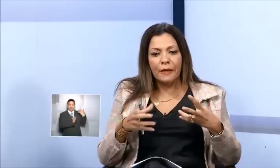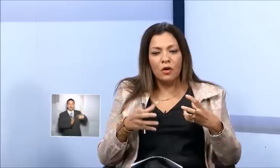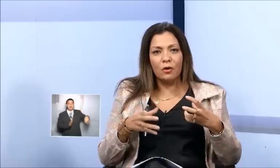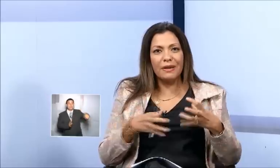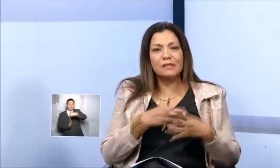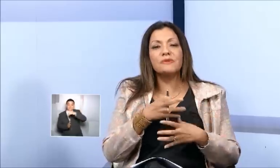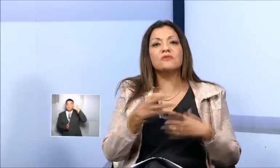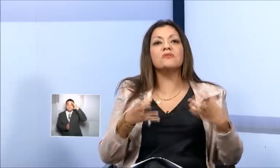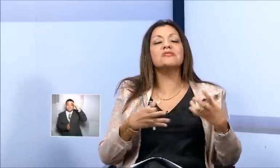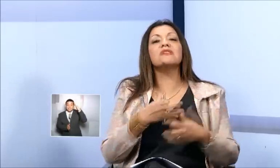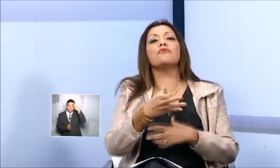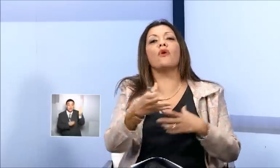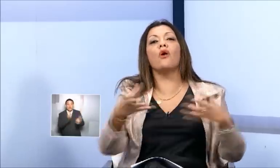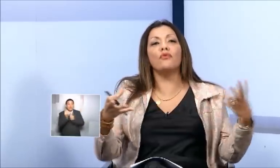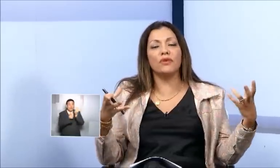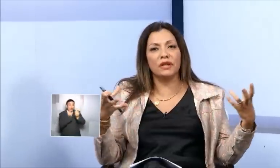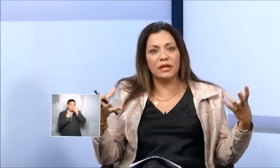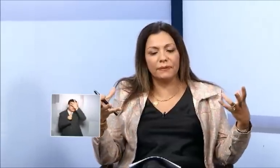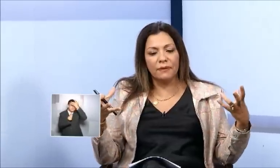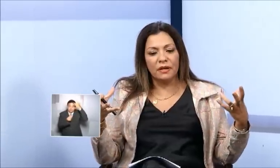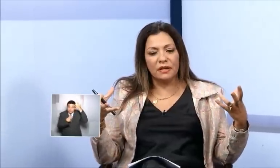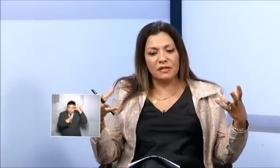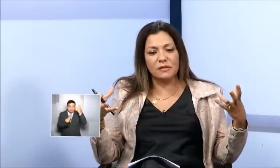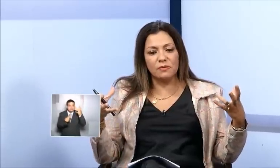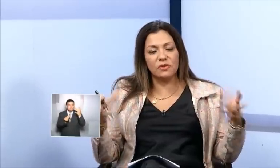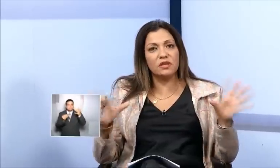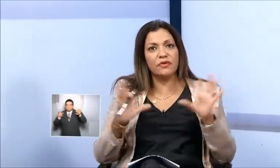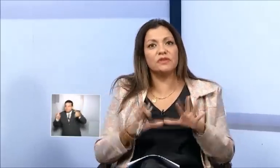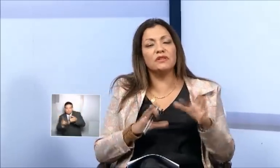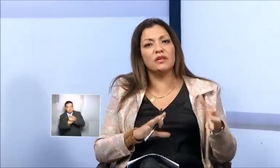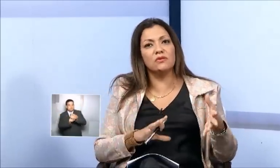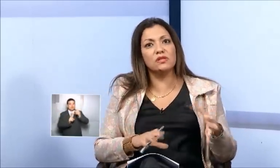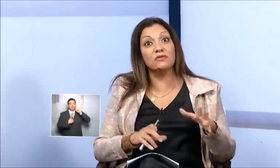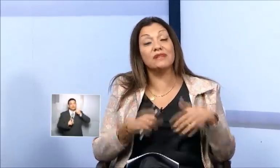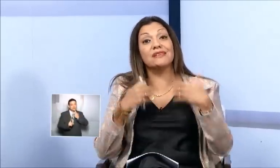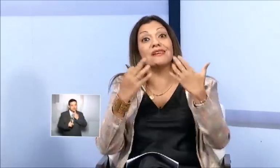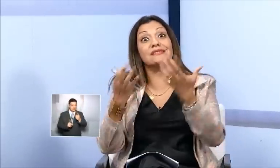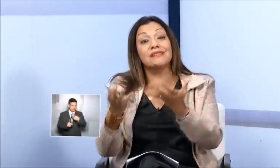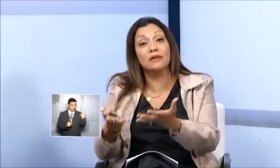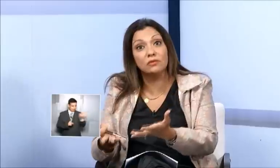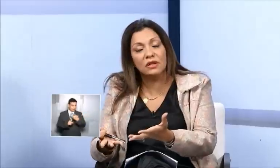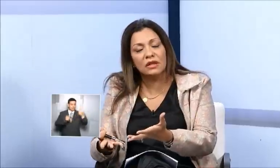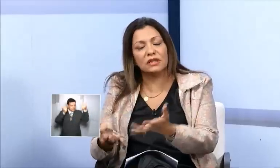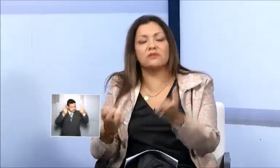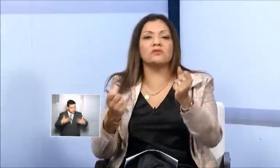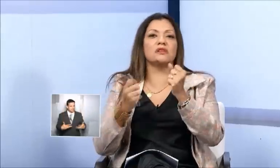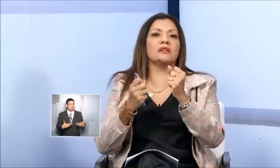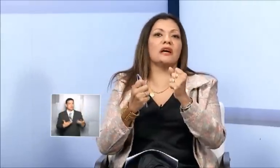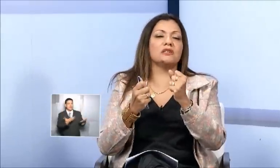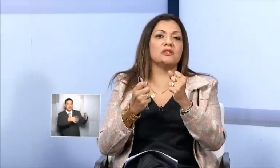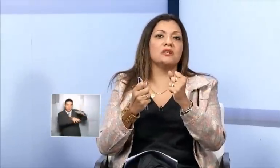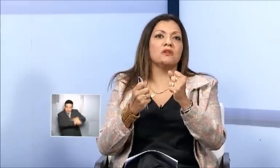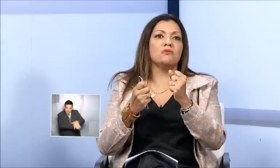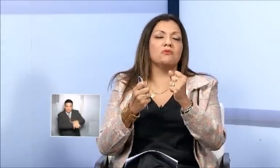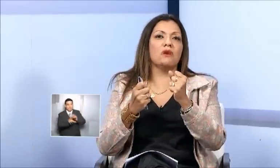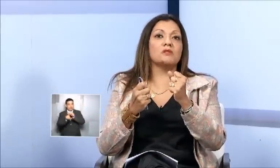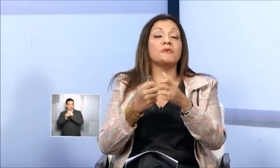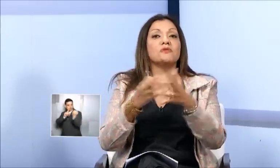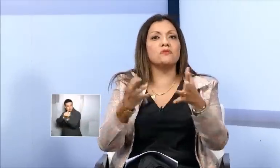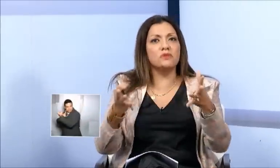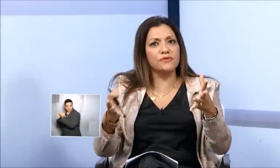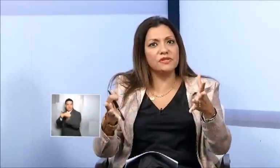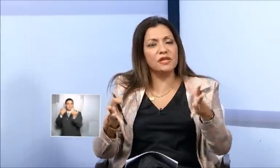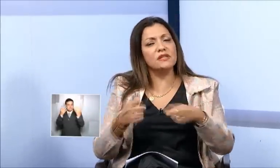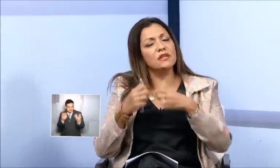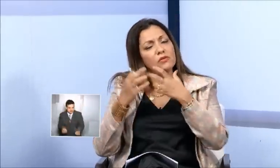entender como é que as pessoas se envolvem, né, nesse mundo. A gente está falando tanto da inclusão, da aceitação da sociedade com as